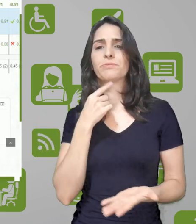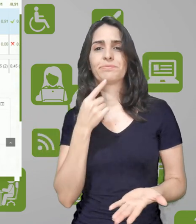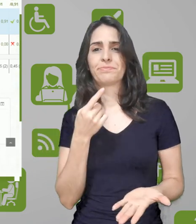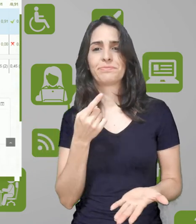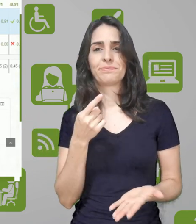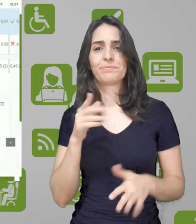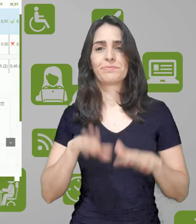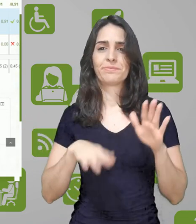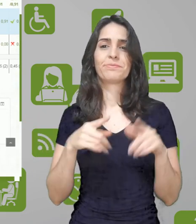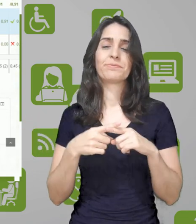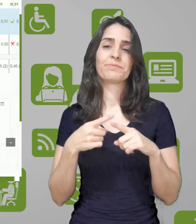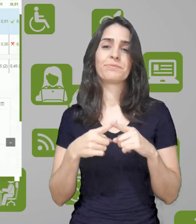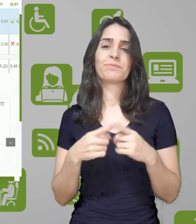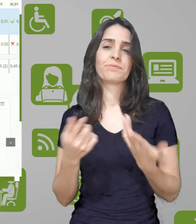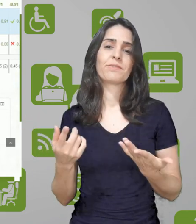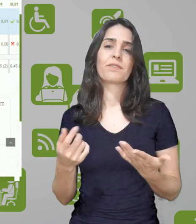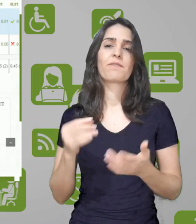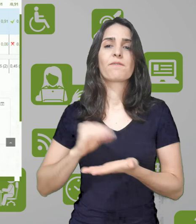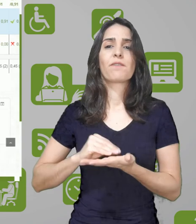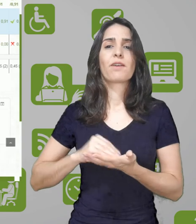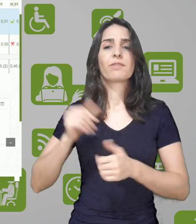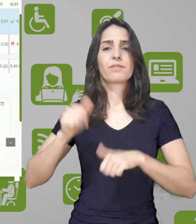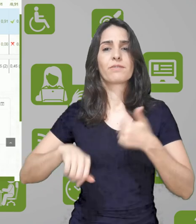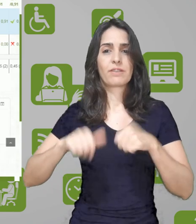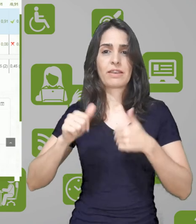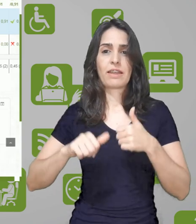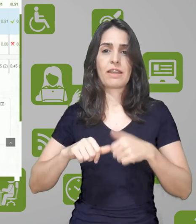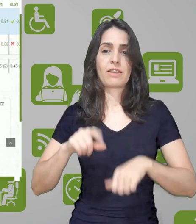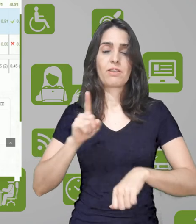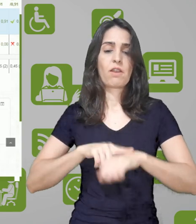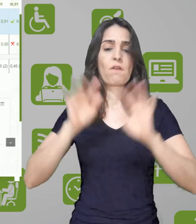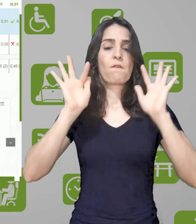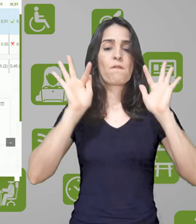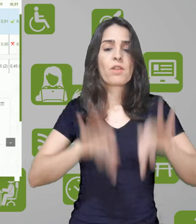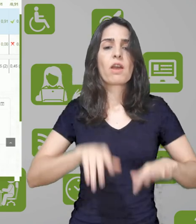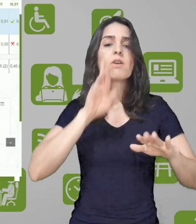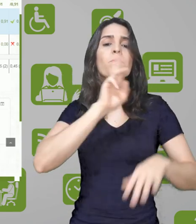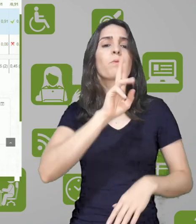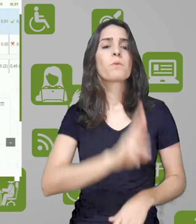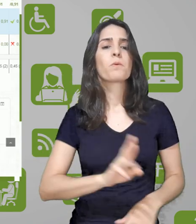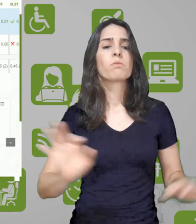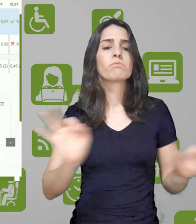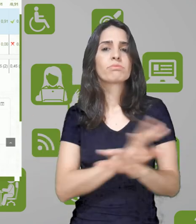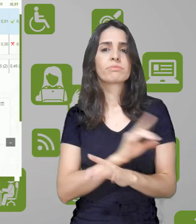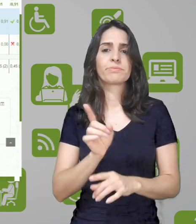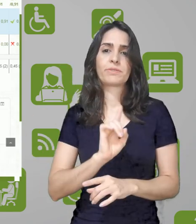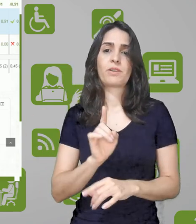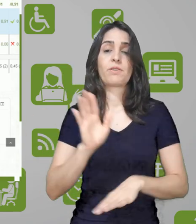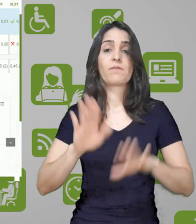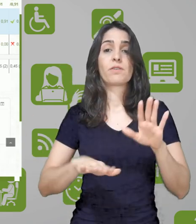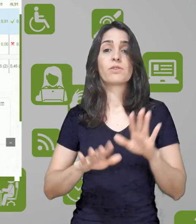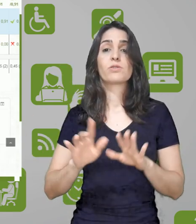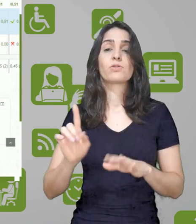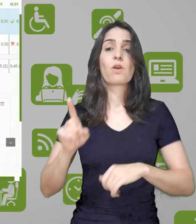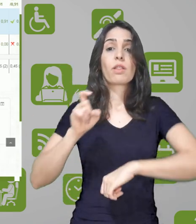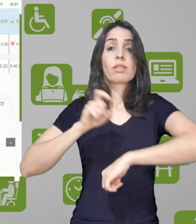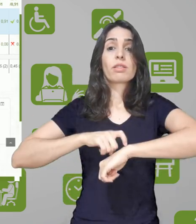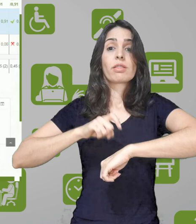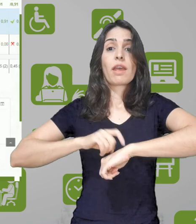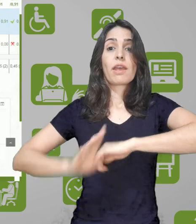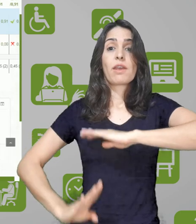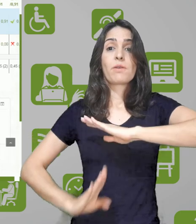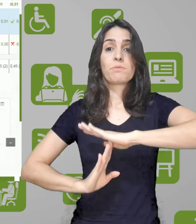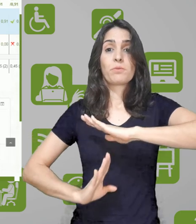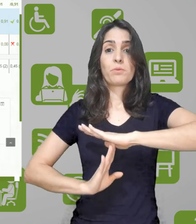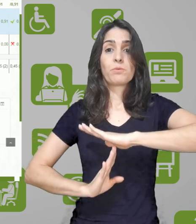mas nem sempre a nosso tá disponível já em seguida ao final do questionário Pode ser que ela só fica disponível quando acabar o